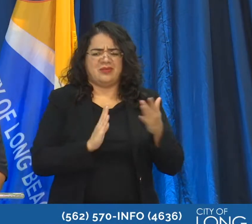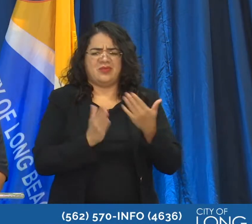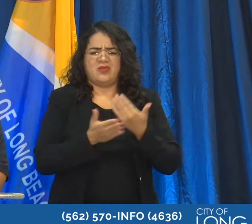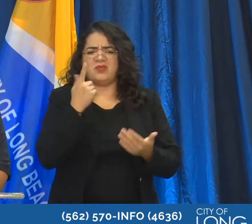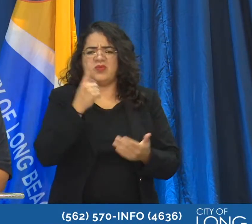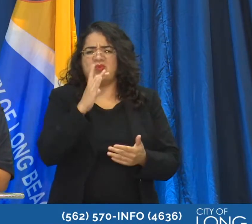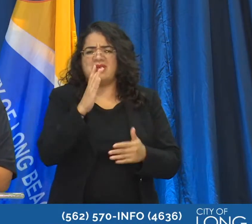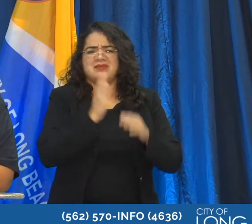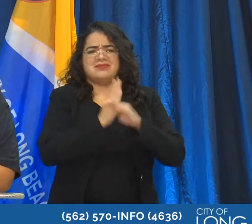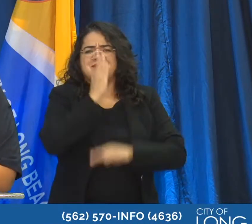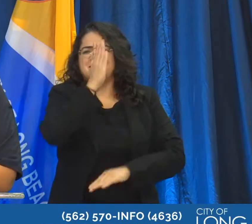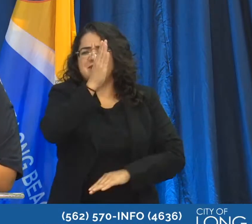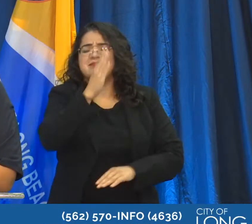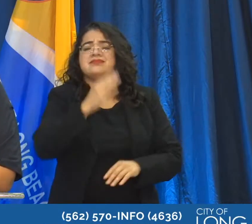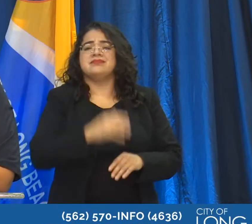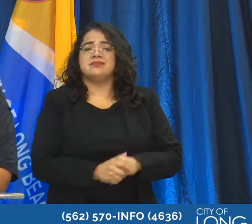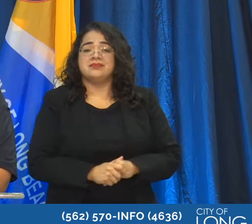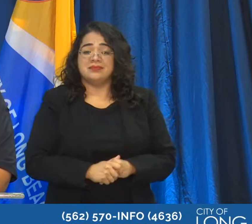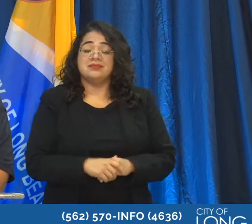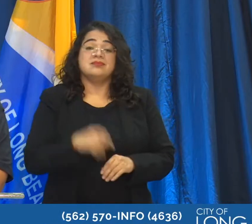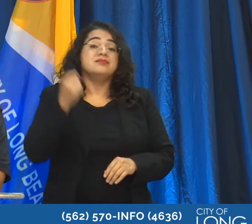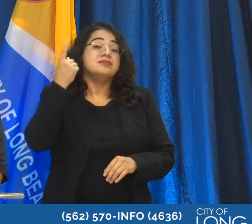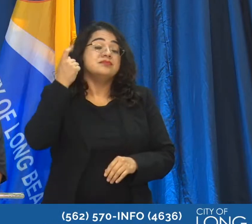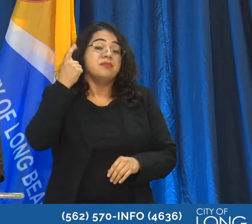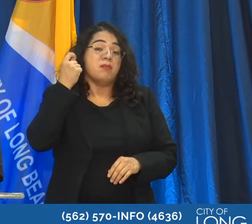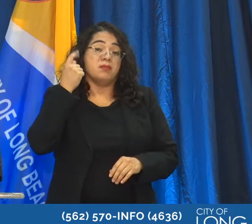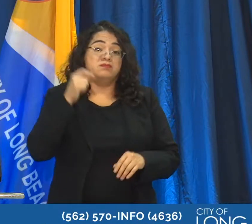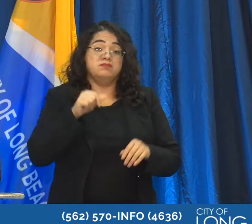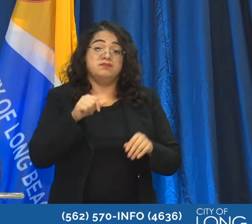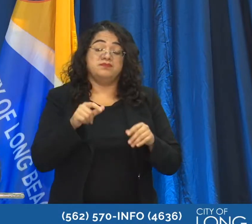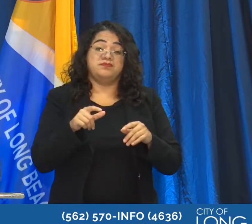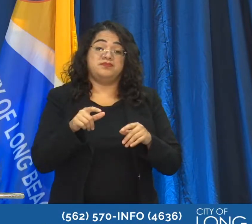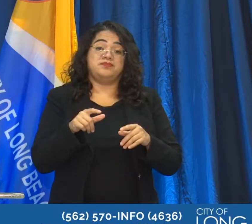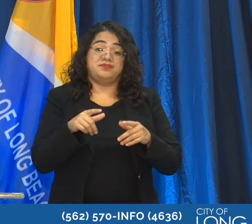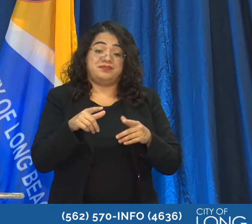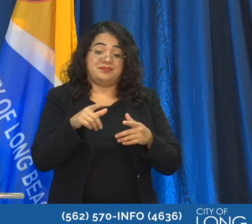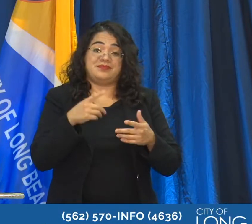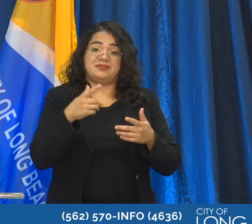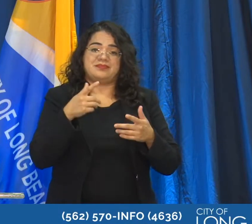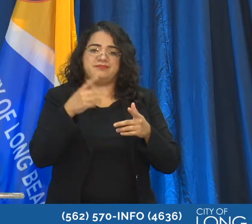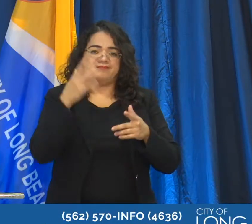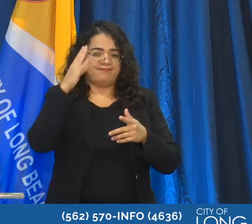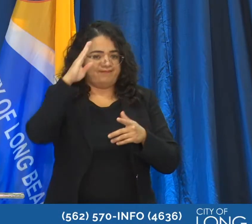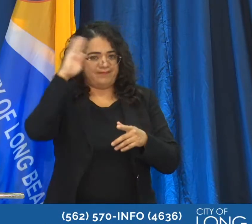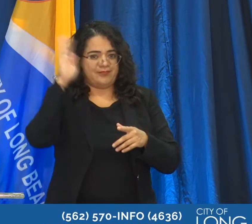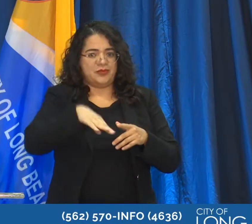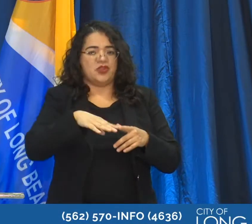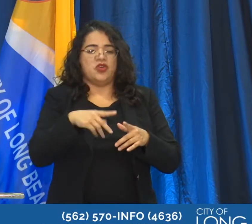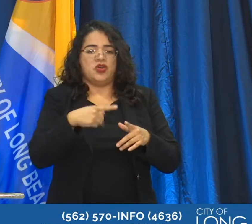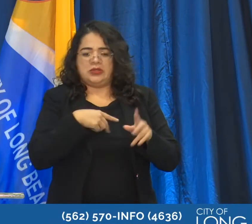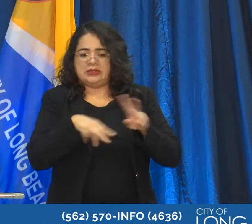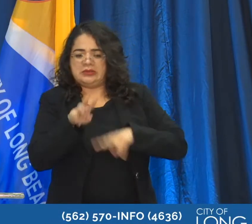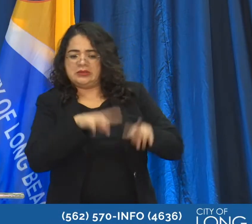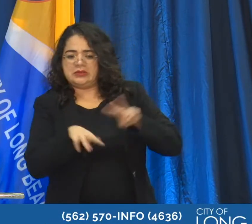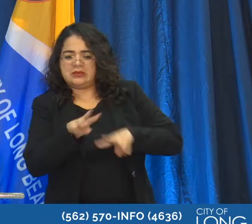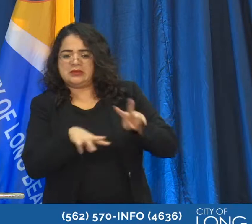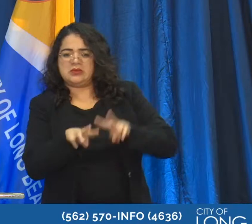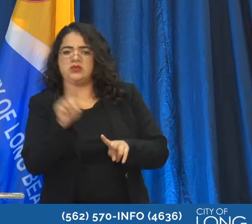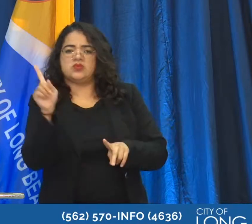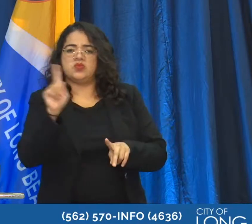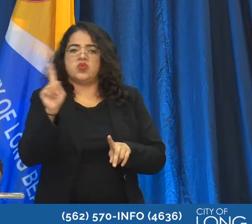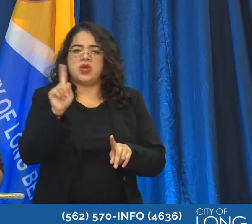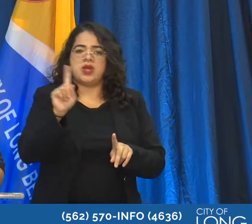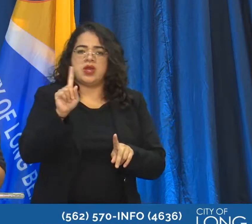presentación de informes, anticipamos que los números reflejados en la área sombreada del gráfico aumentarán a medida que entre los resultados